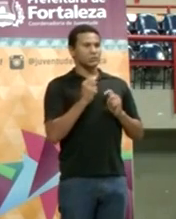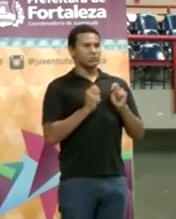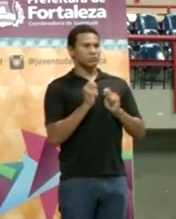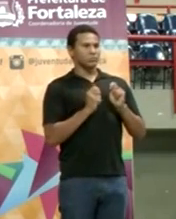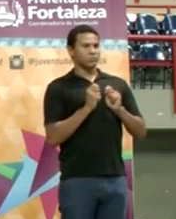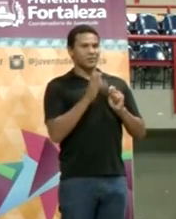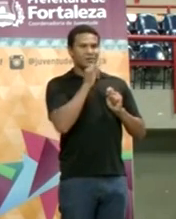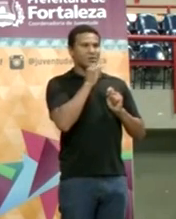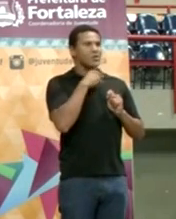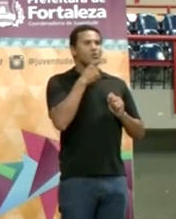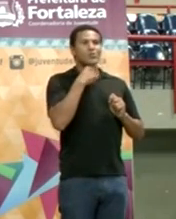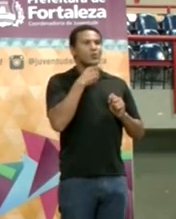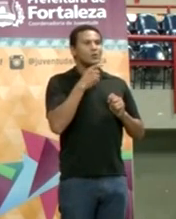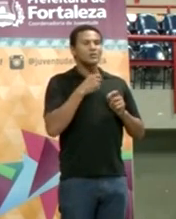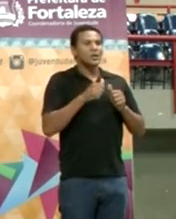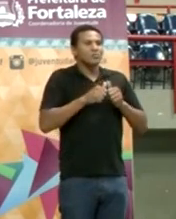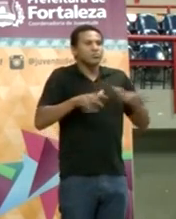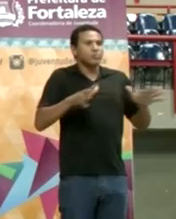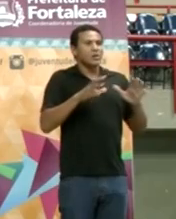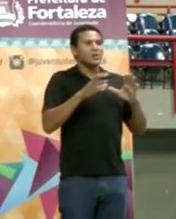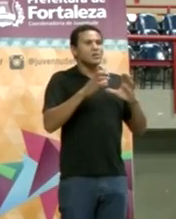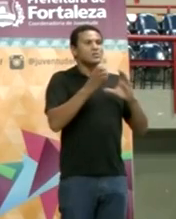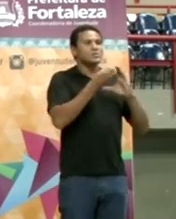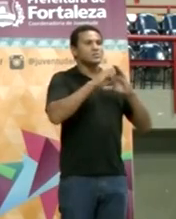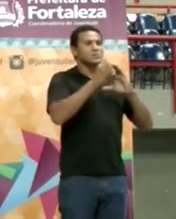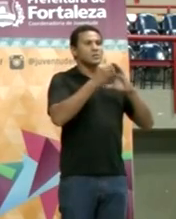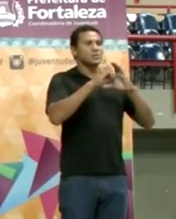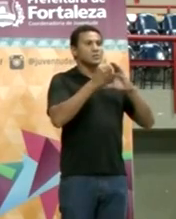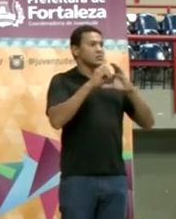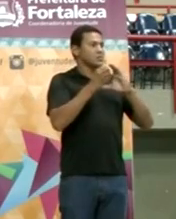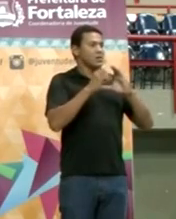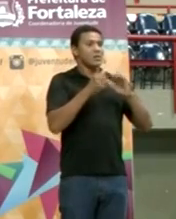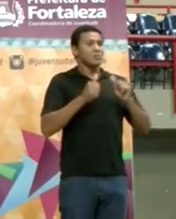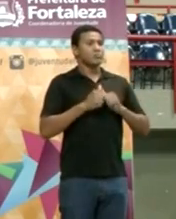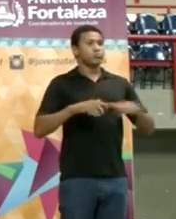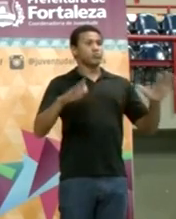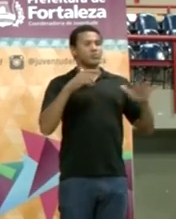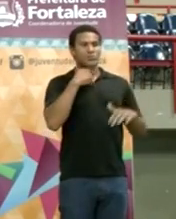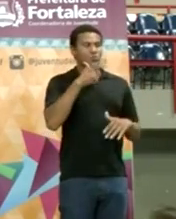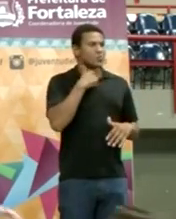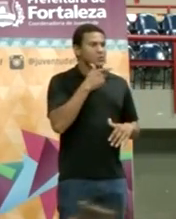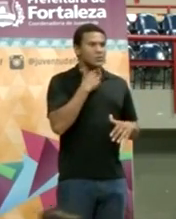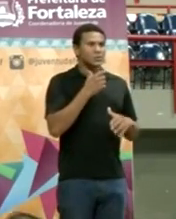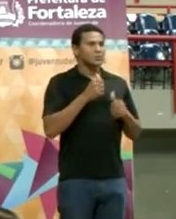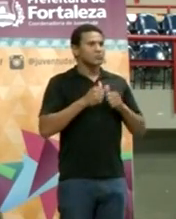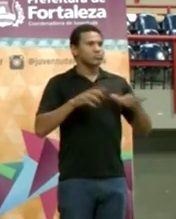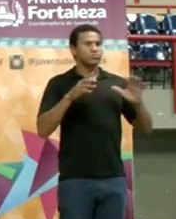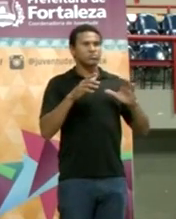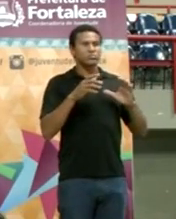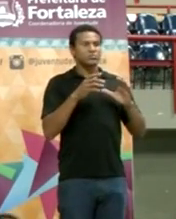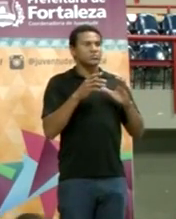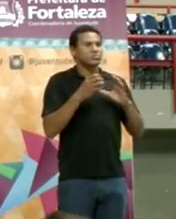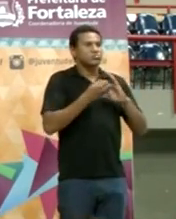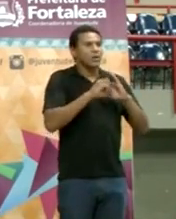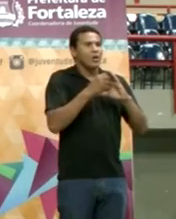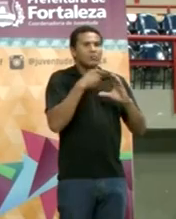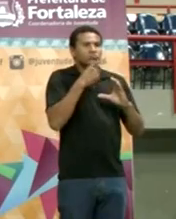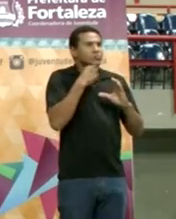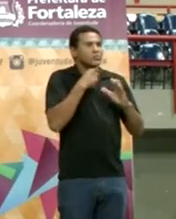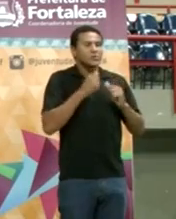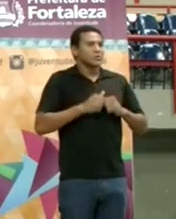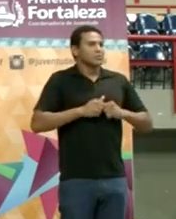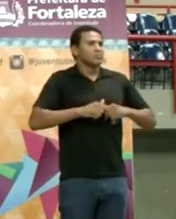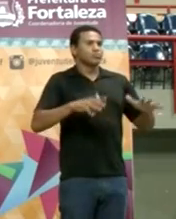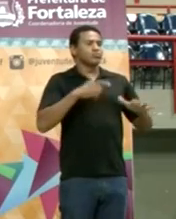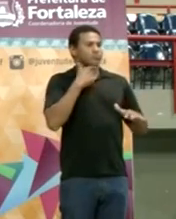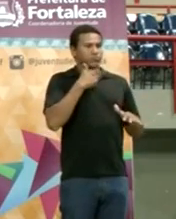feitas em laboratório, os pesquisadores chegaram à conclusão de que ele está perdendo a capacidade imunossupressora. Então ele vai ser